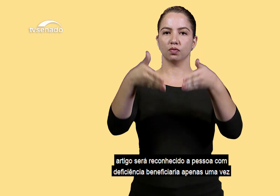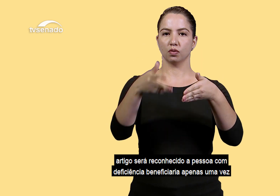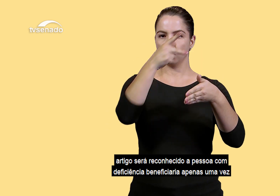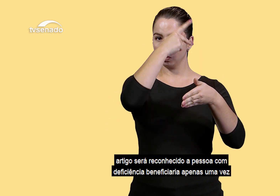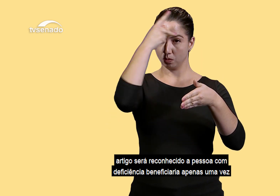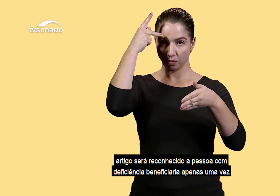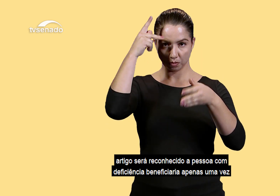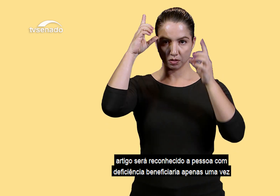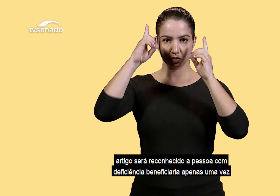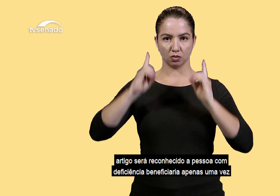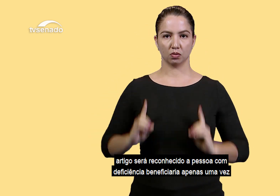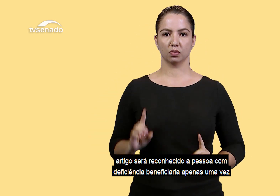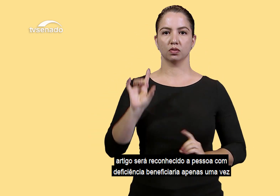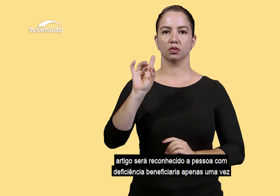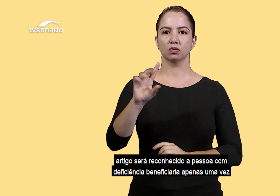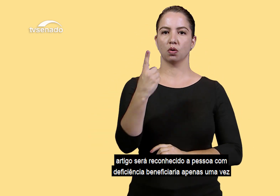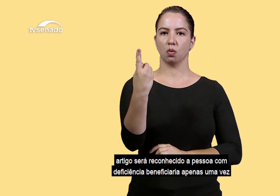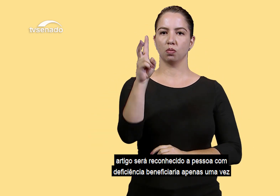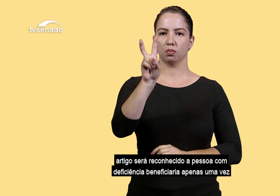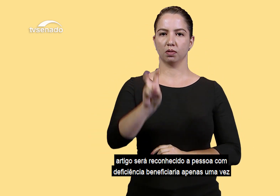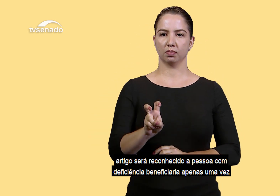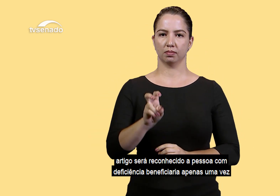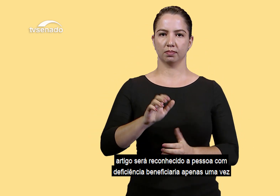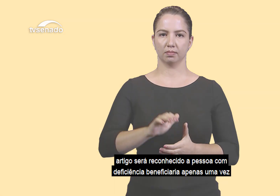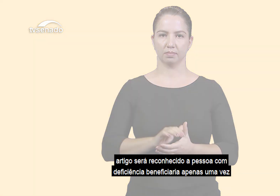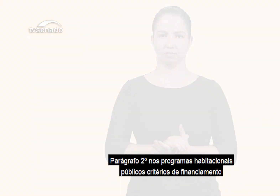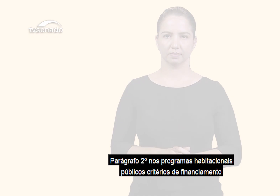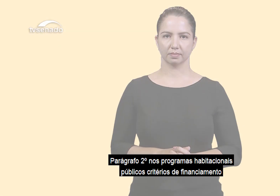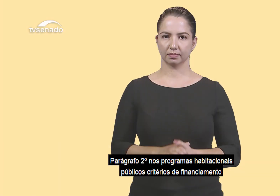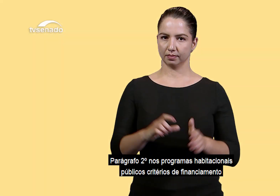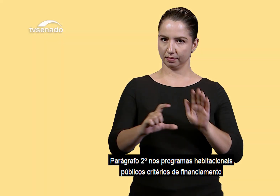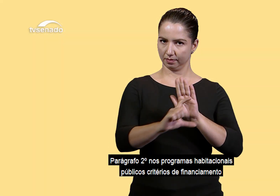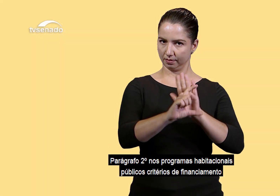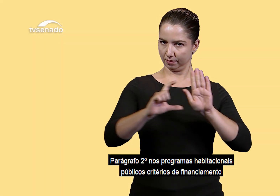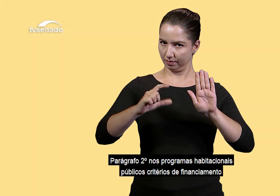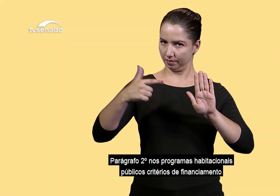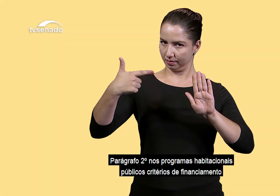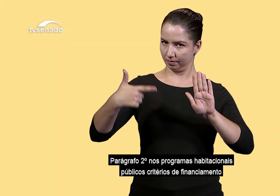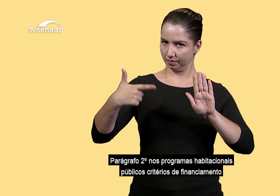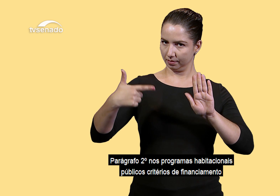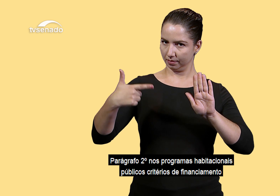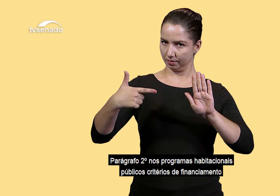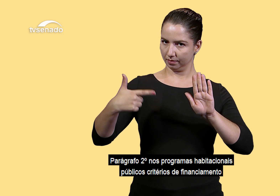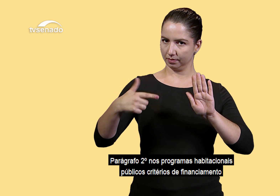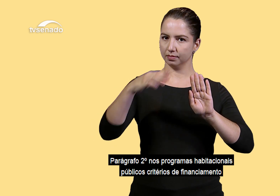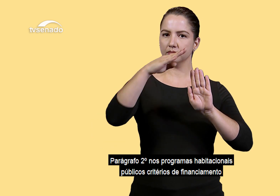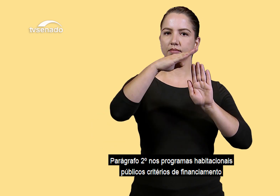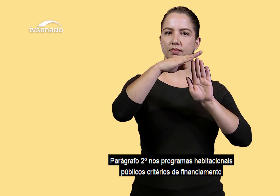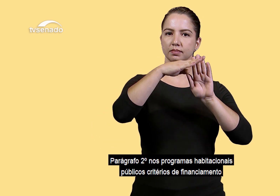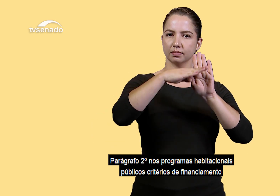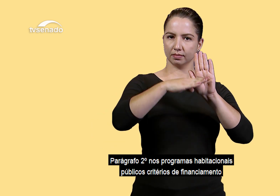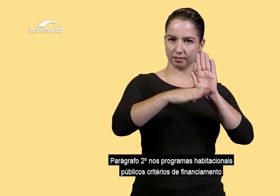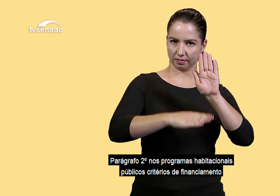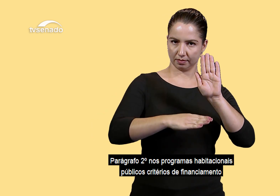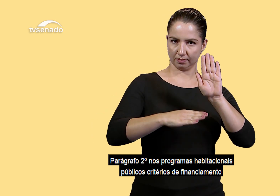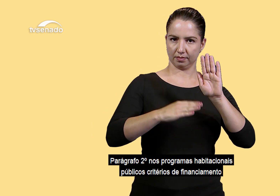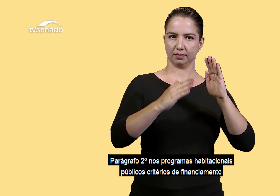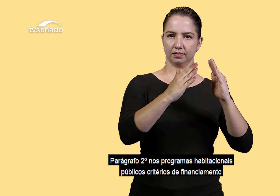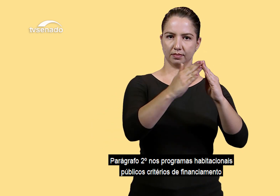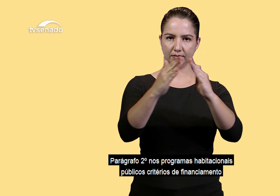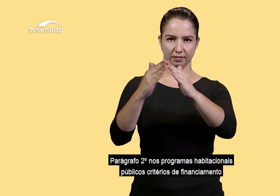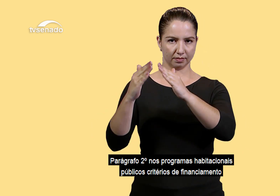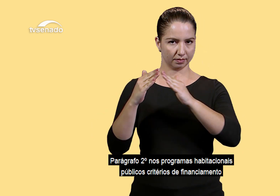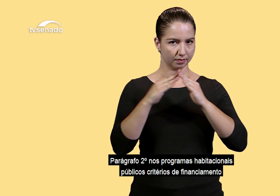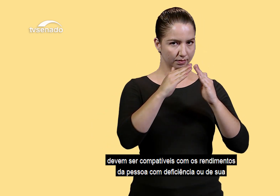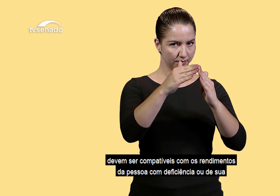deficiência beneficiária apenas uma vez. Parágrafo 2º. Nos programas habitacionais públicos, os